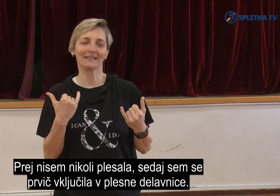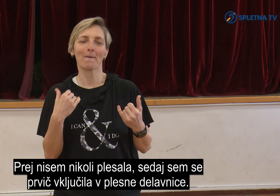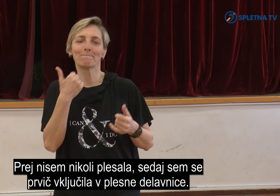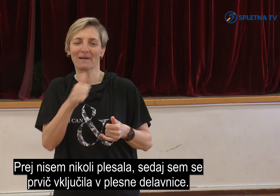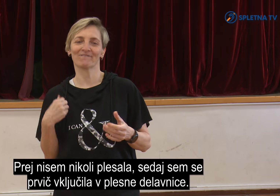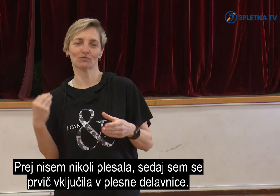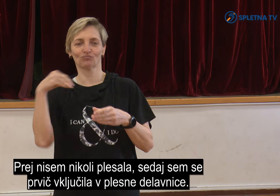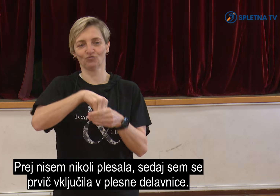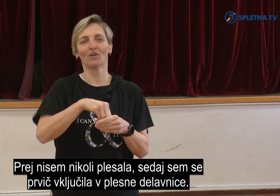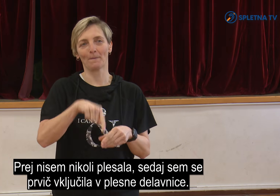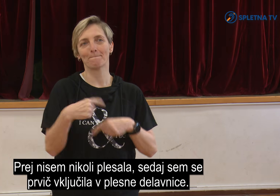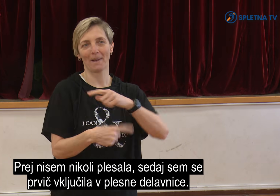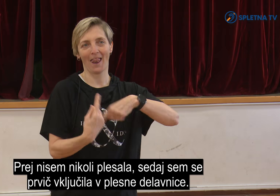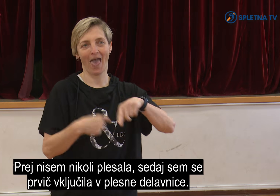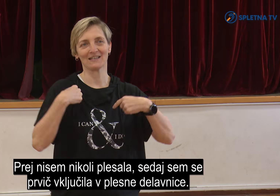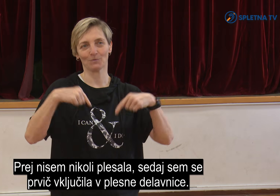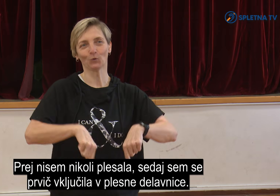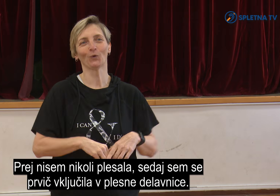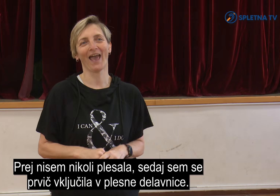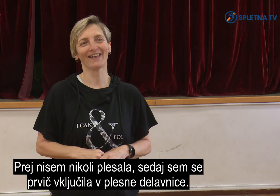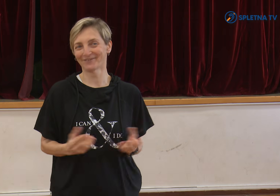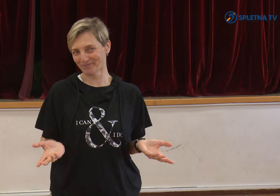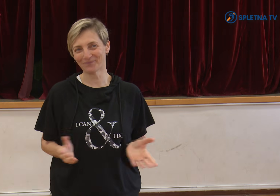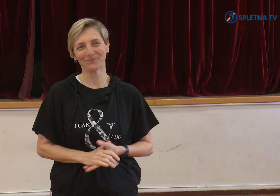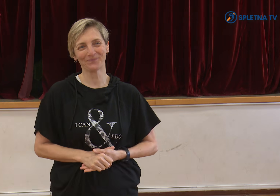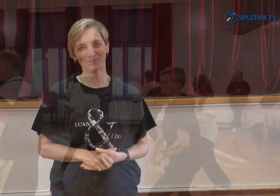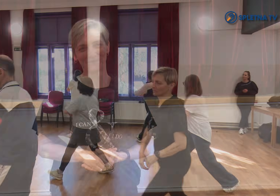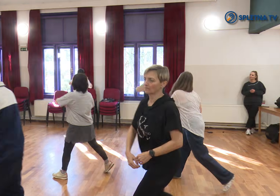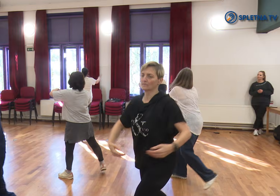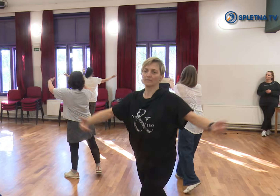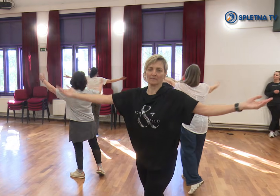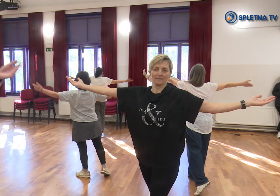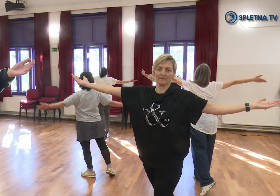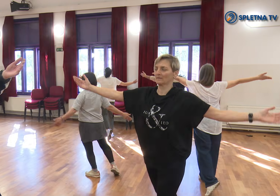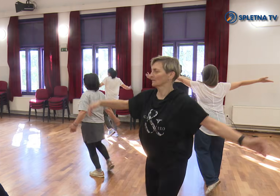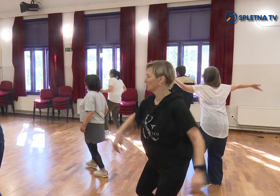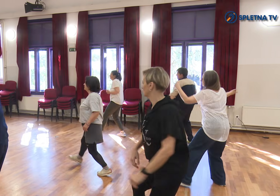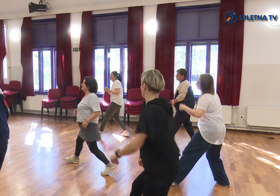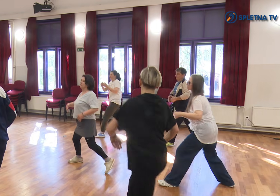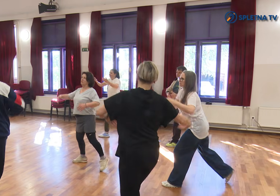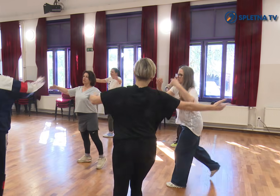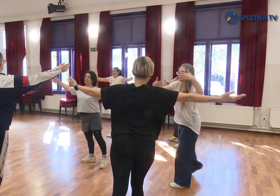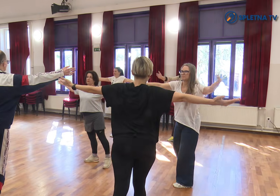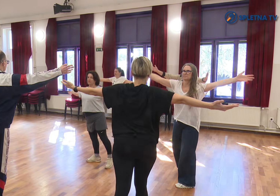Prej nisem nikoli plesala, sedaj sem se prvič vključila v plesne delavnice.